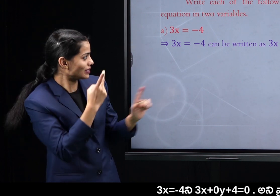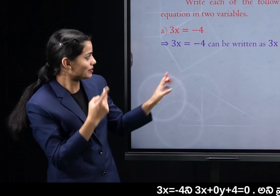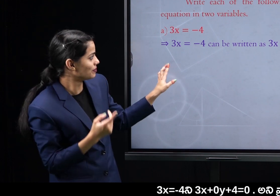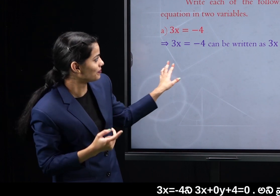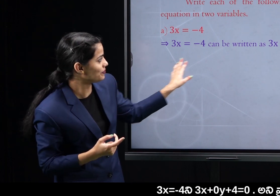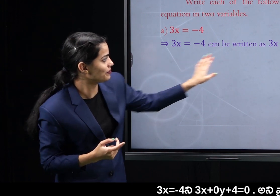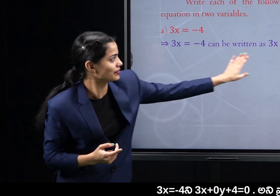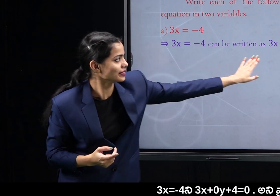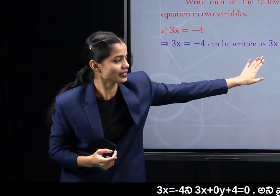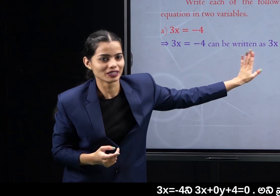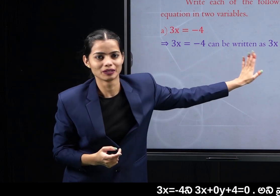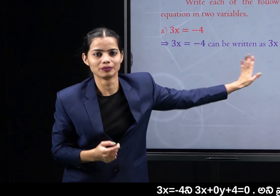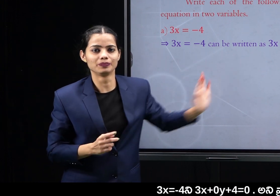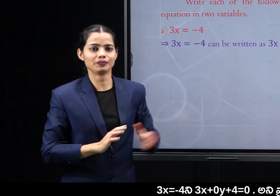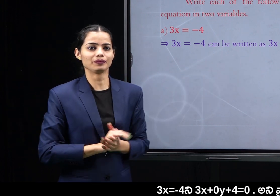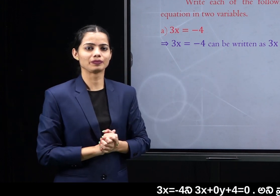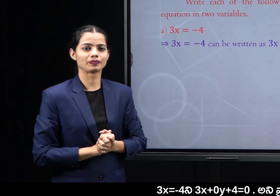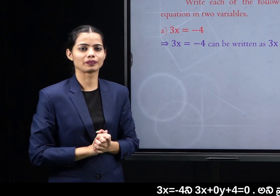4 ఈజ్ ఈక్వల్ టు 0 అని రాయొచ్చు.